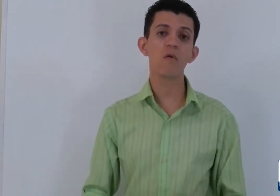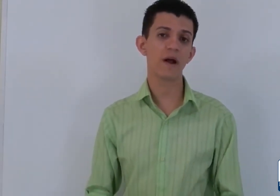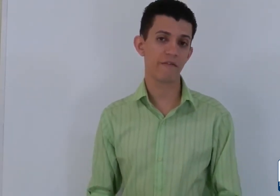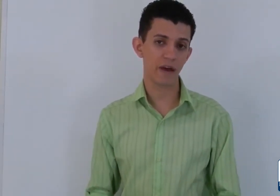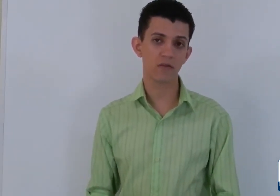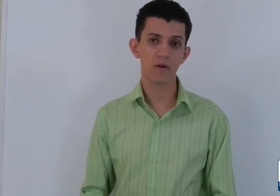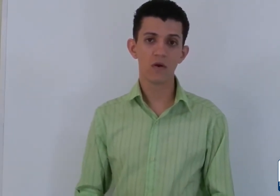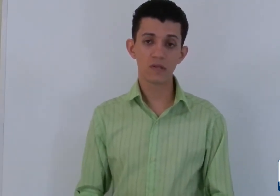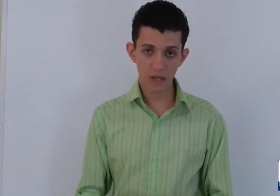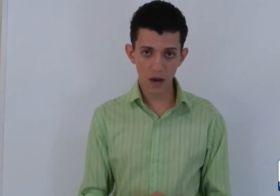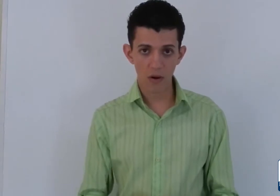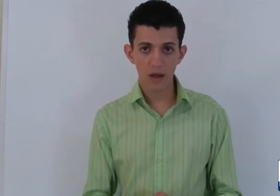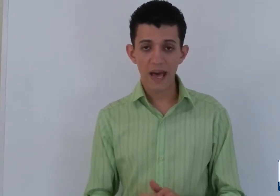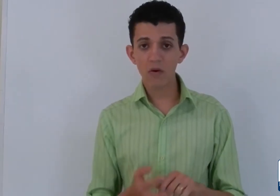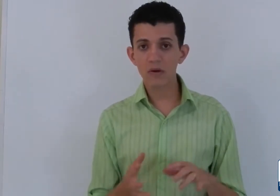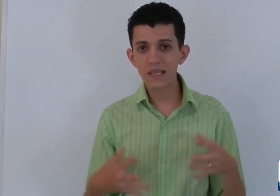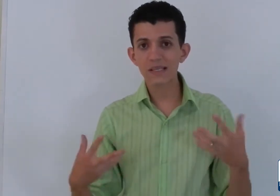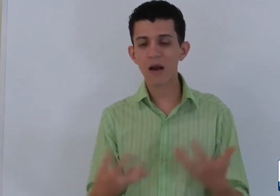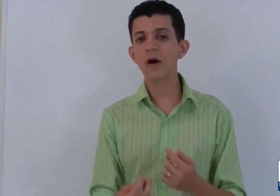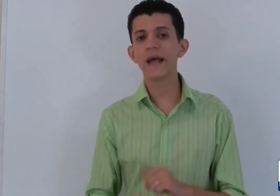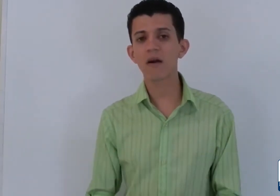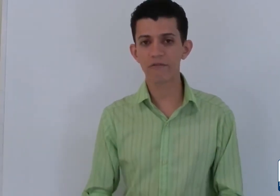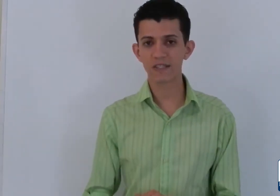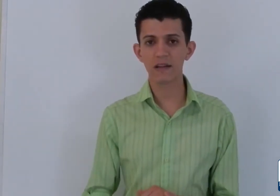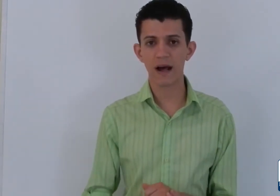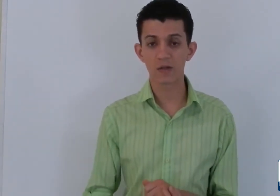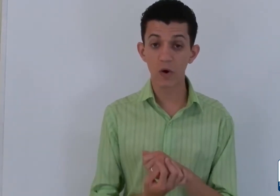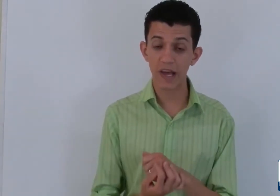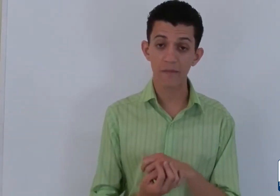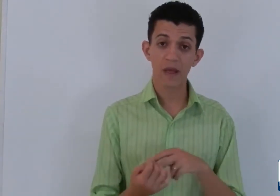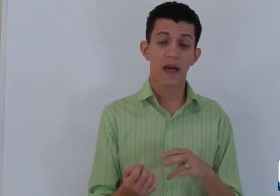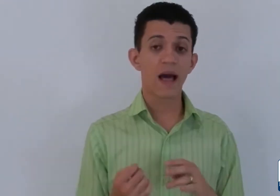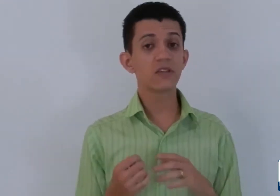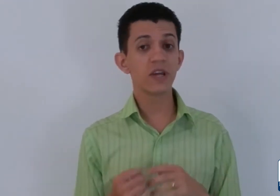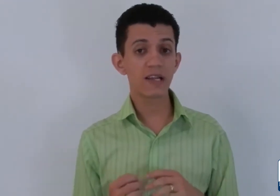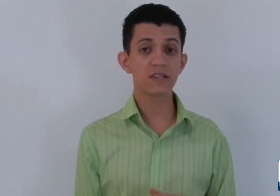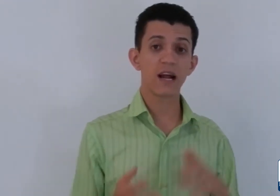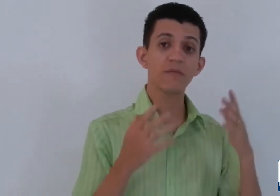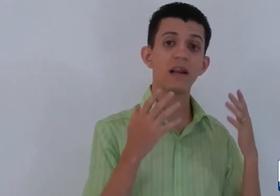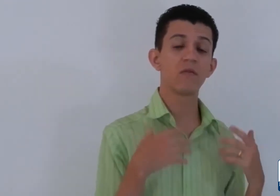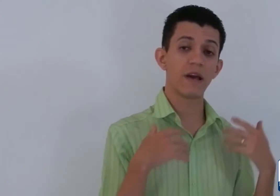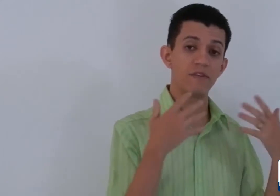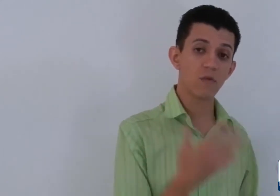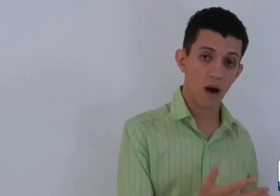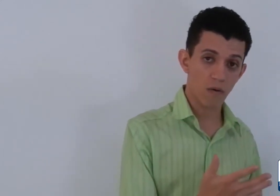como era feito o sinal. Ela não conseguia se recordar com facilidade. Por quê? Ela tinha registrado uma língua que é visual,